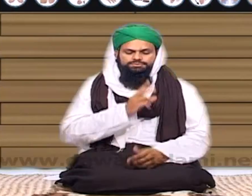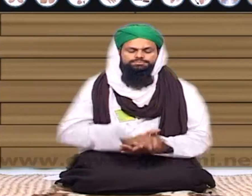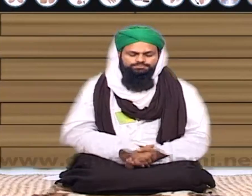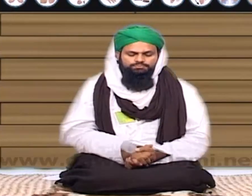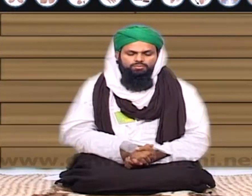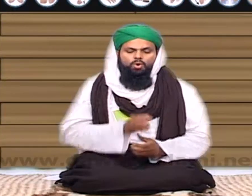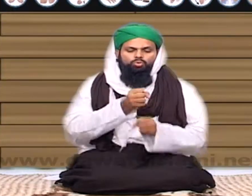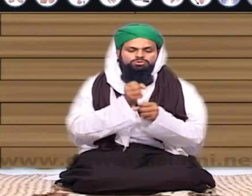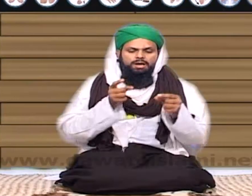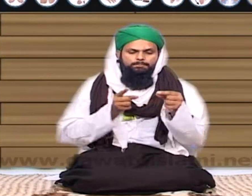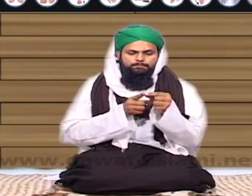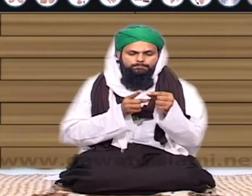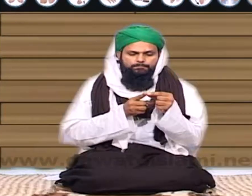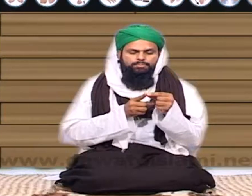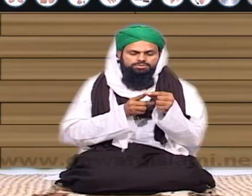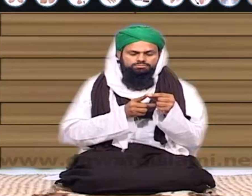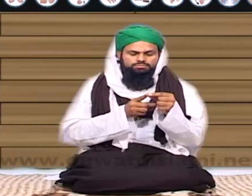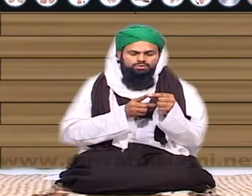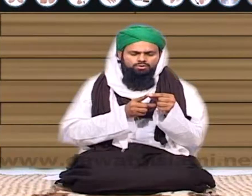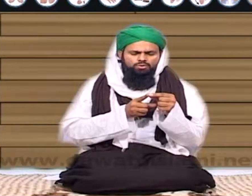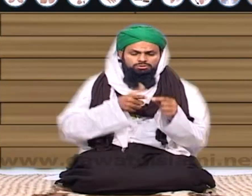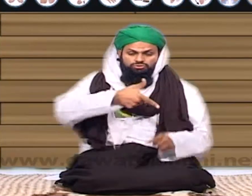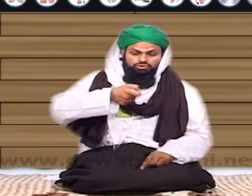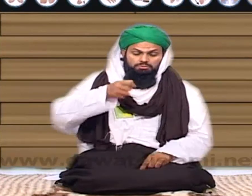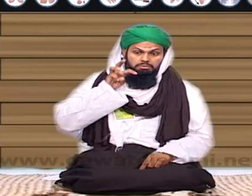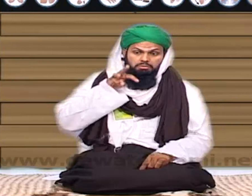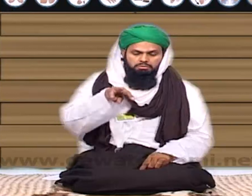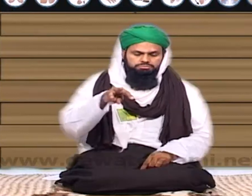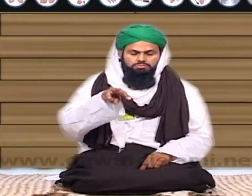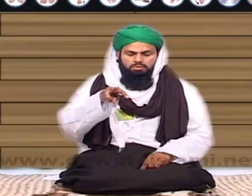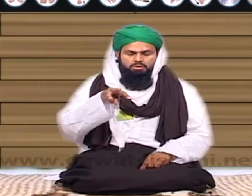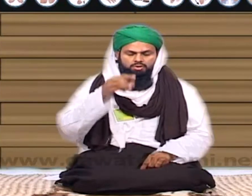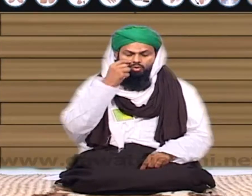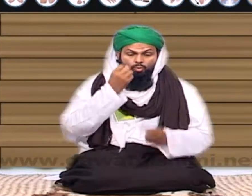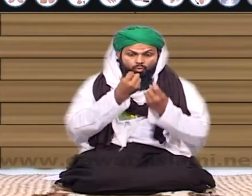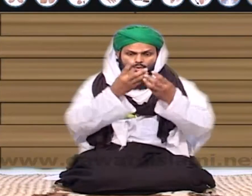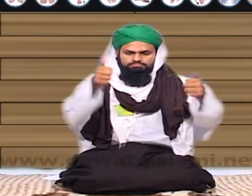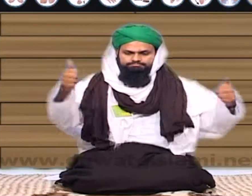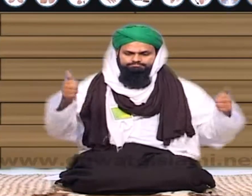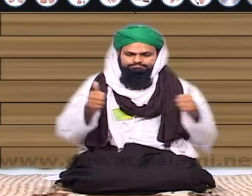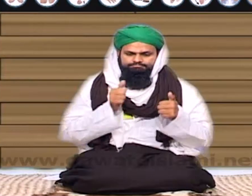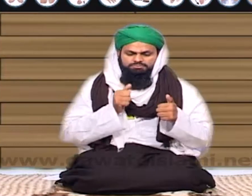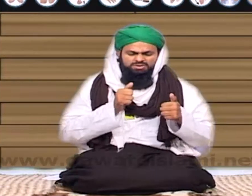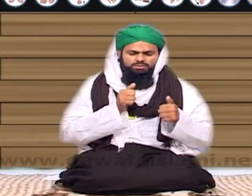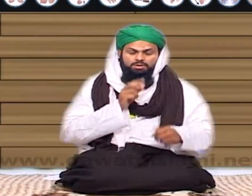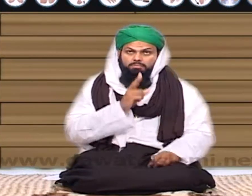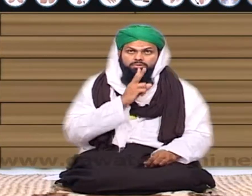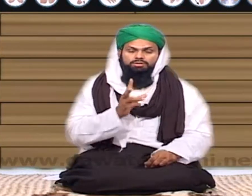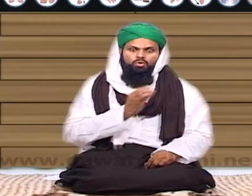واز فرما رہے تھے، اور حضور غوث پاک کے واز میں 70 ہزار کا اجتماع ہوتا تھا، لوگوں کی چیخیں نکل